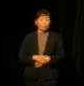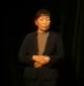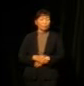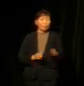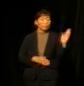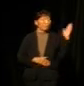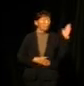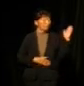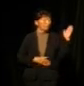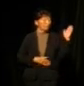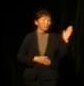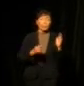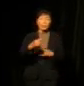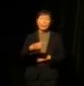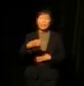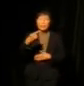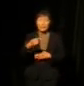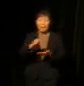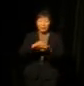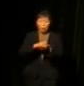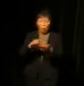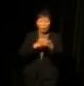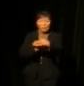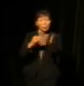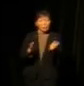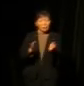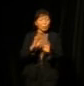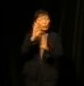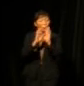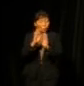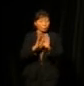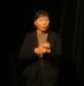はい、これは1階の事務室の様子です。